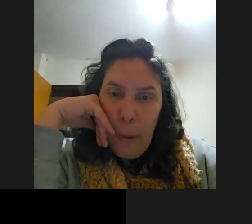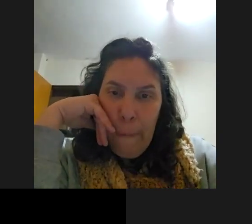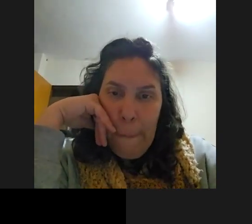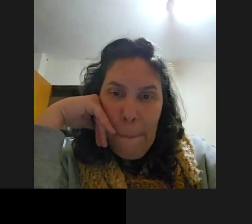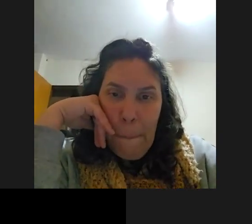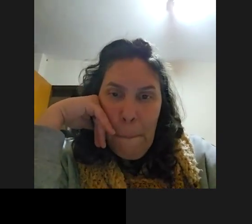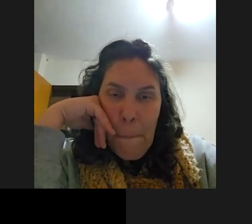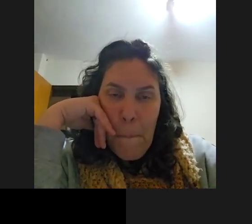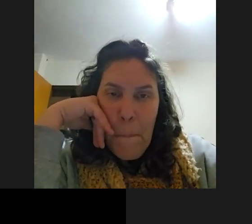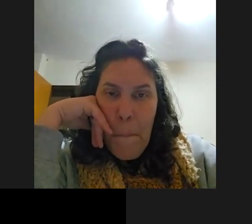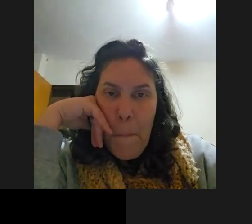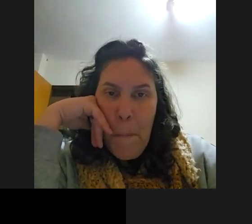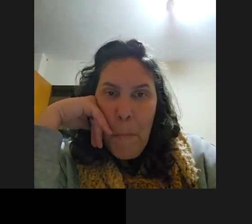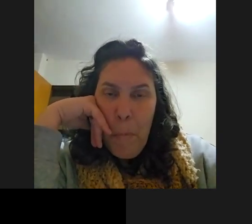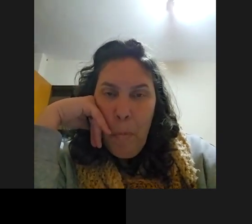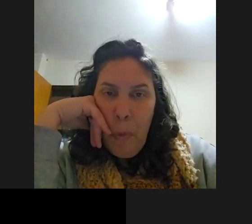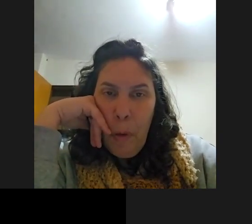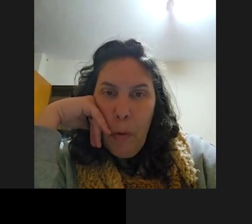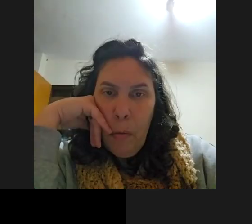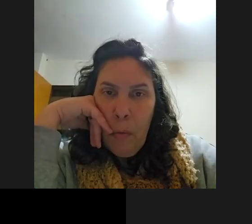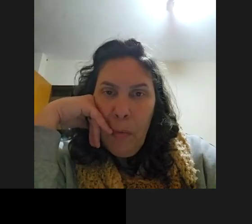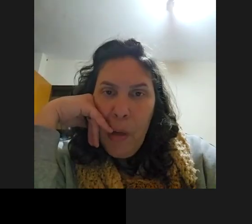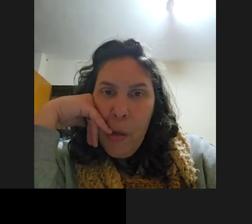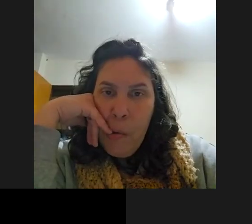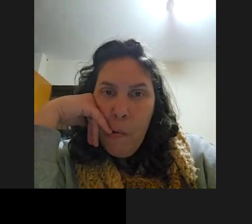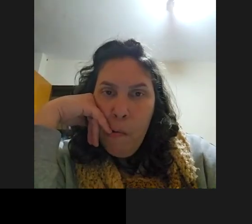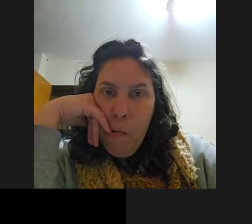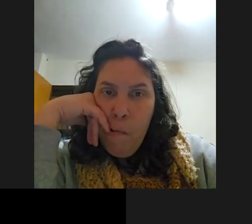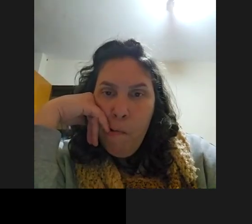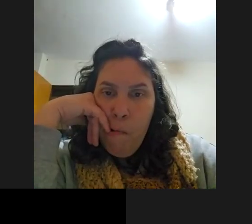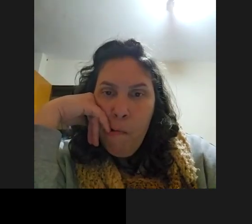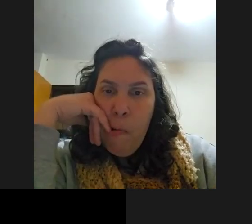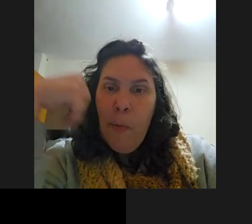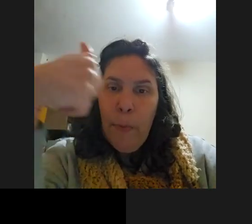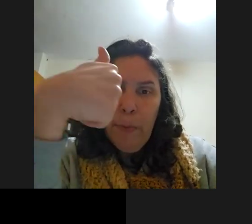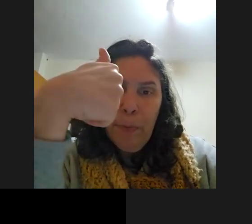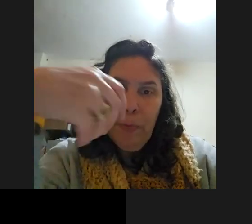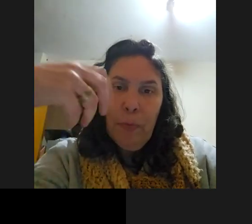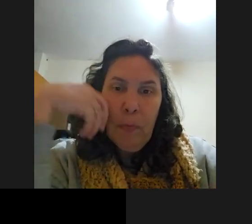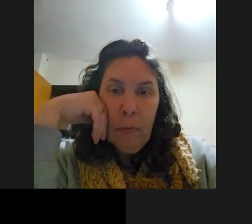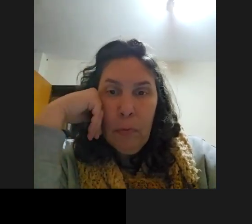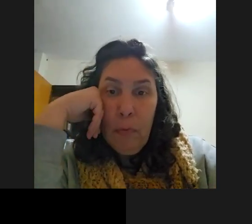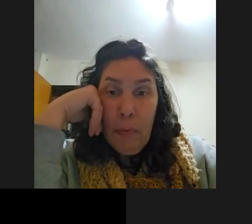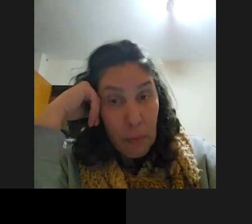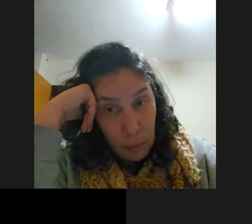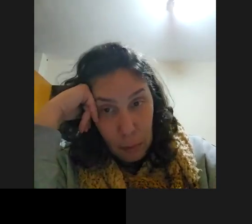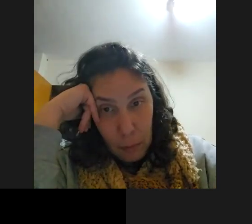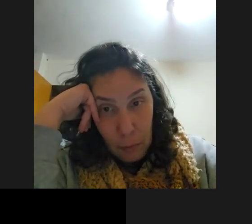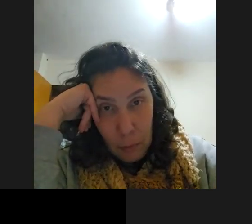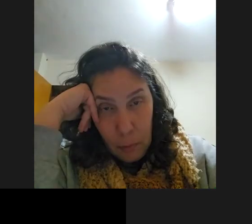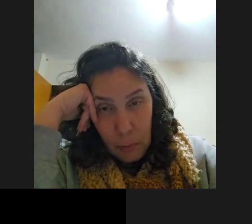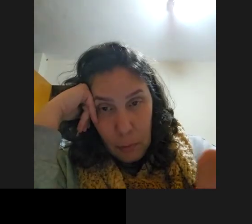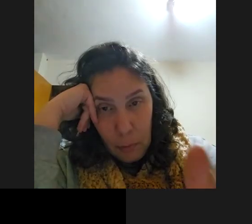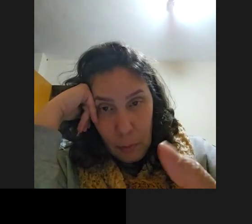a projeção, mas eu não sei se só vai estar aparecendo a projeção em meu rosto. O ideal é que apareça a projeção em meu rosto. Se não